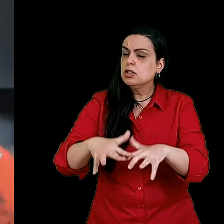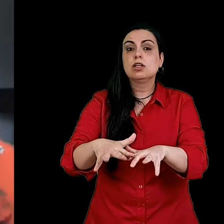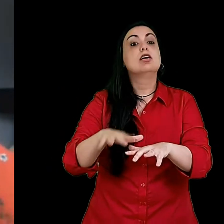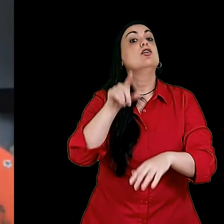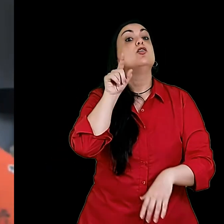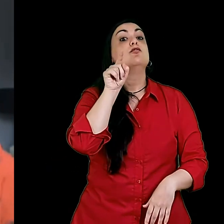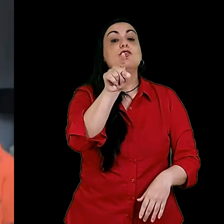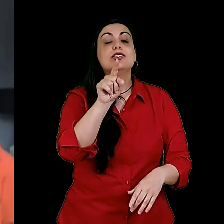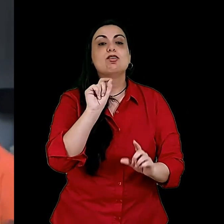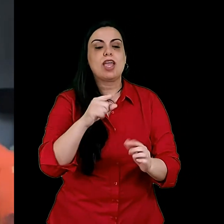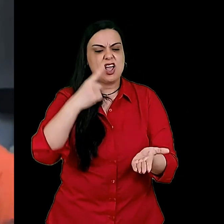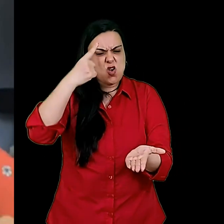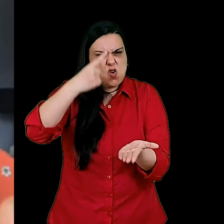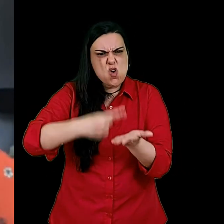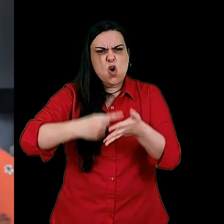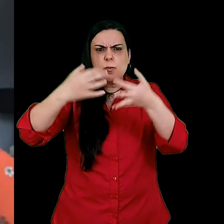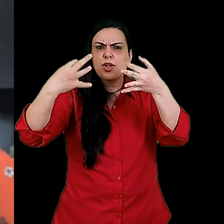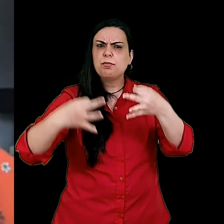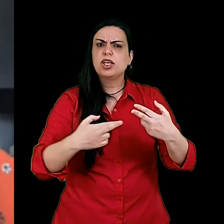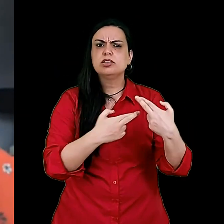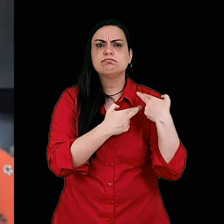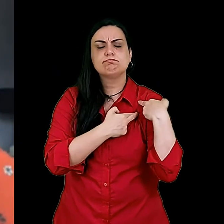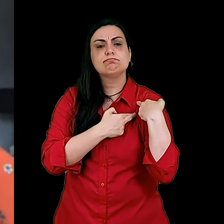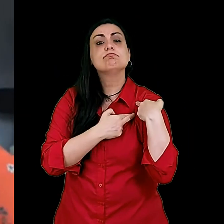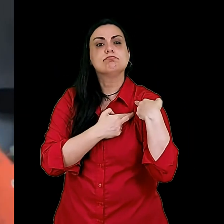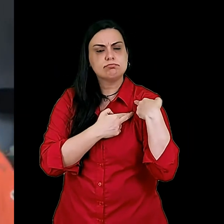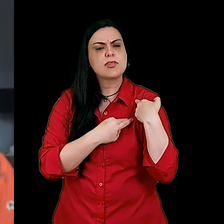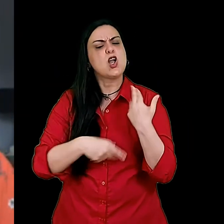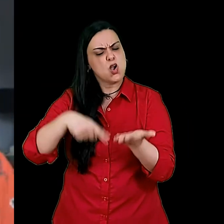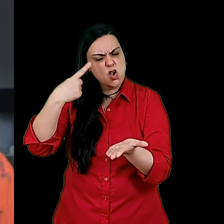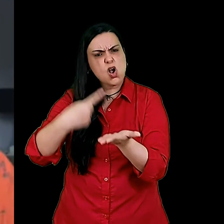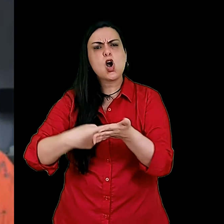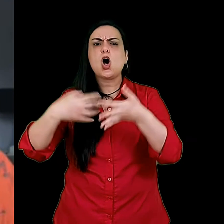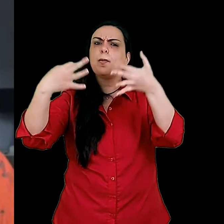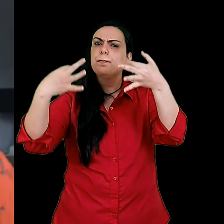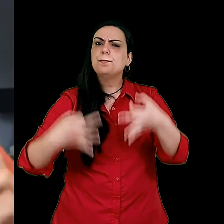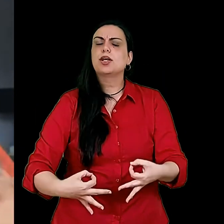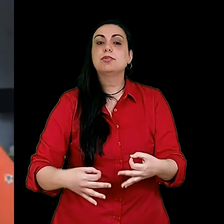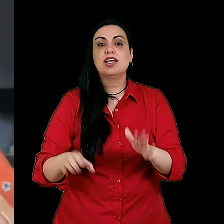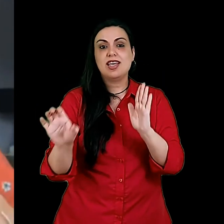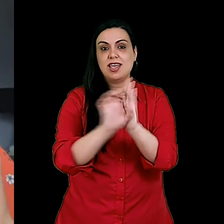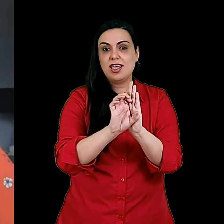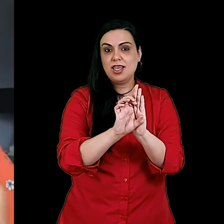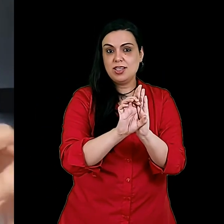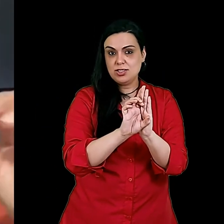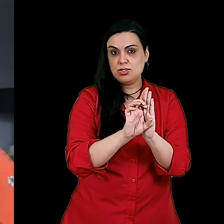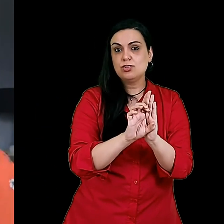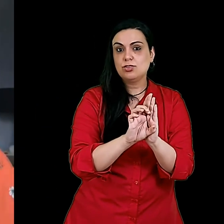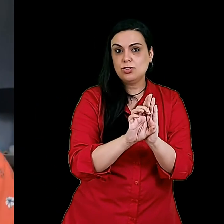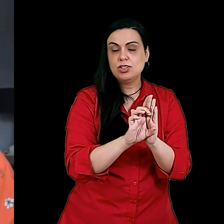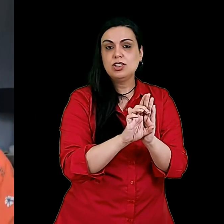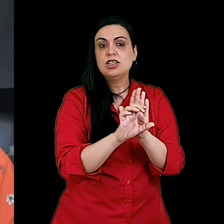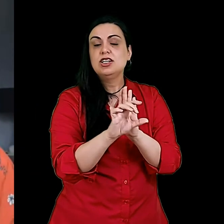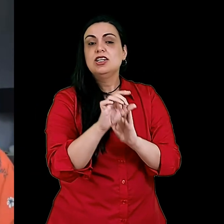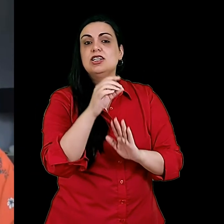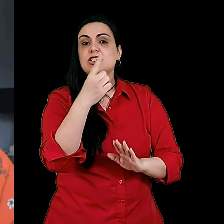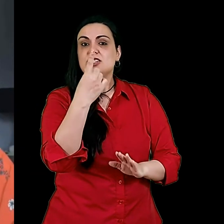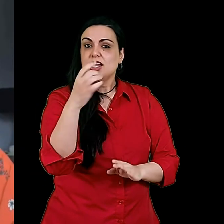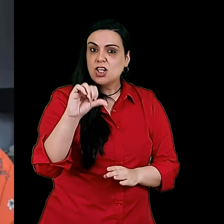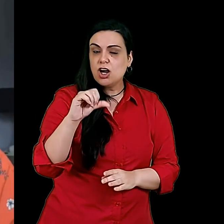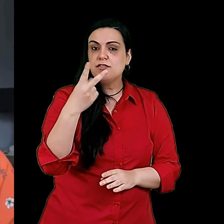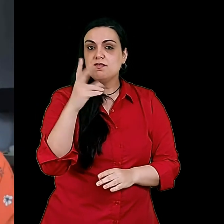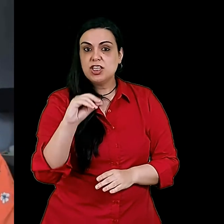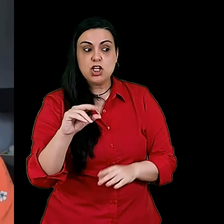cadência? Ritmo? Anota aí, se comprometendo. Anota, se comprometendo.